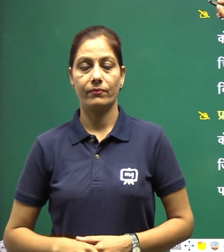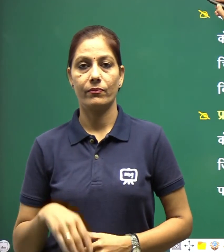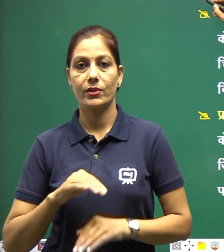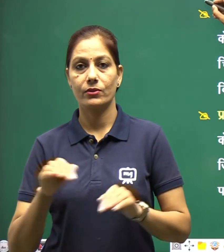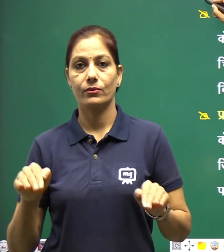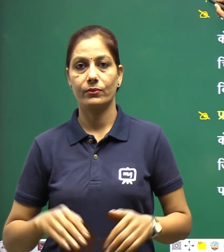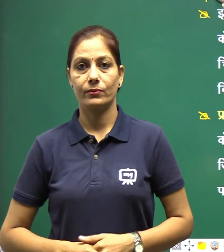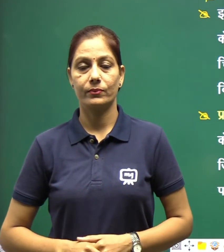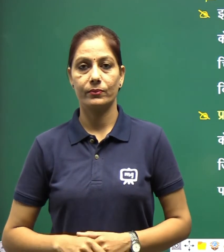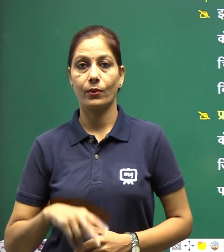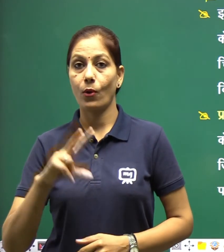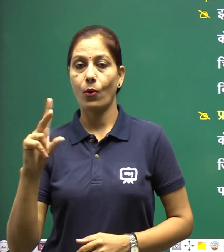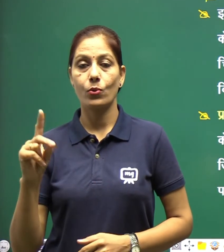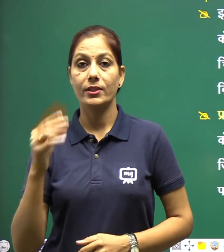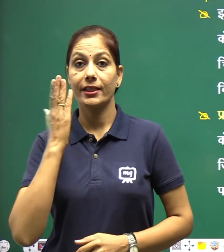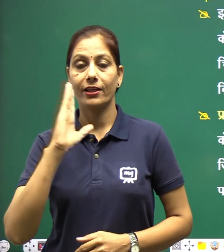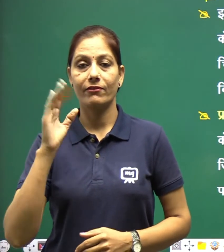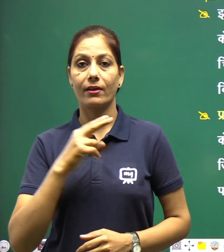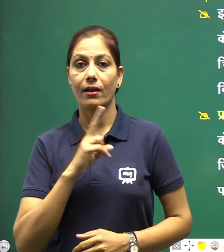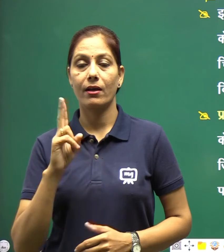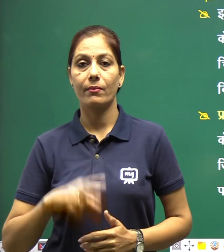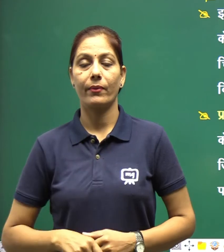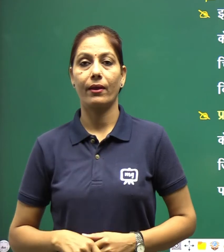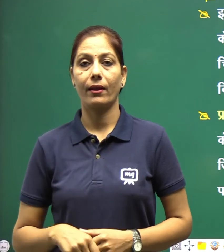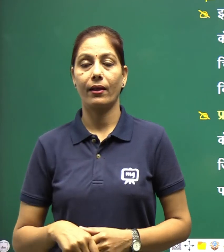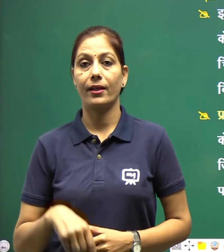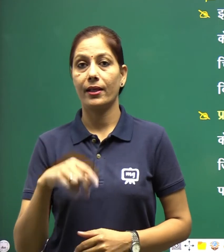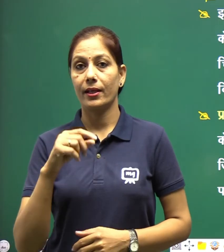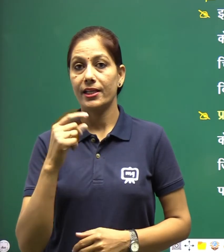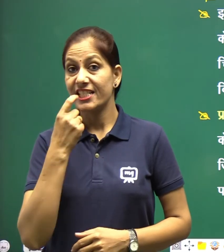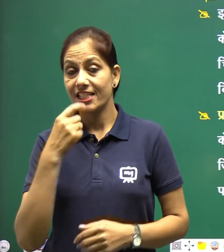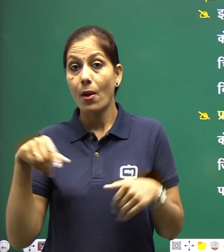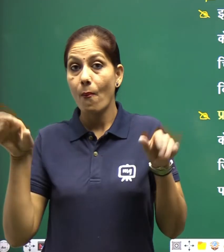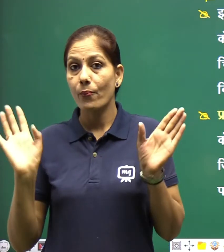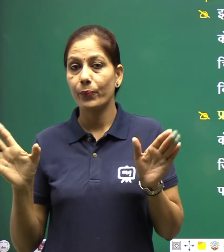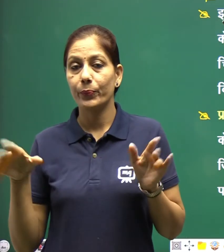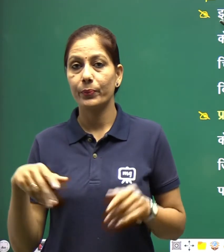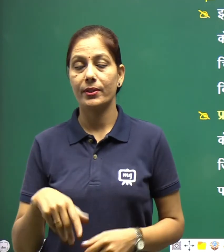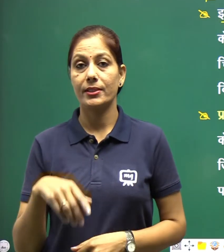बच्चों, दूसरी कविता है बगुलों के पंख।